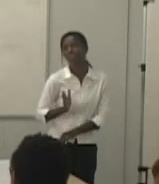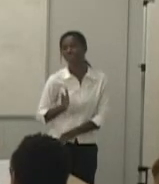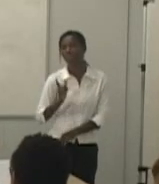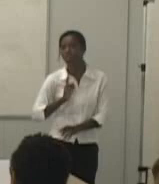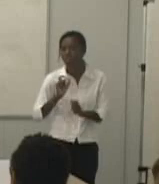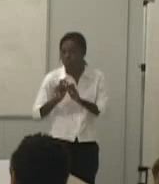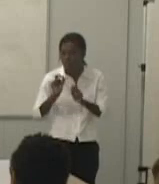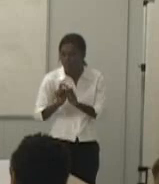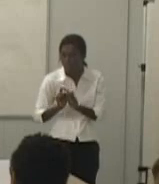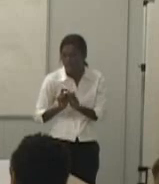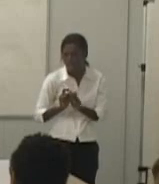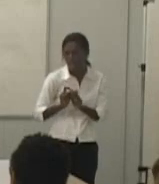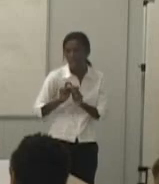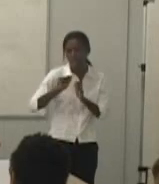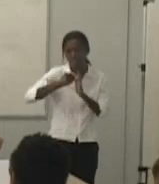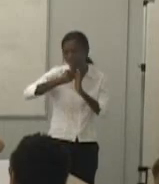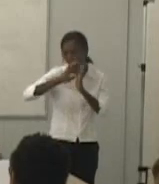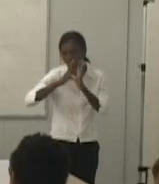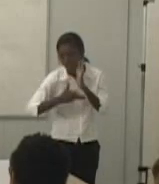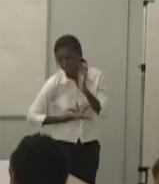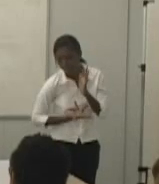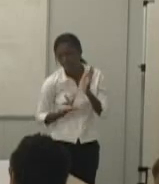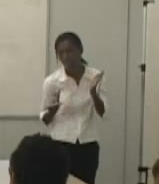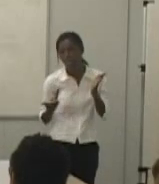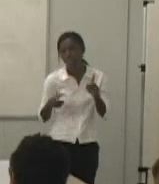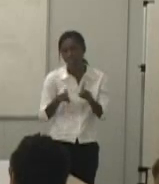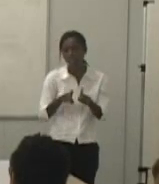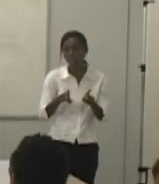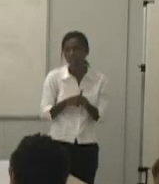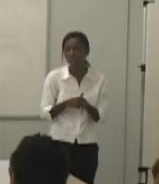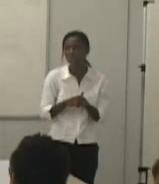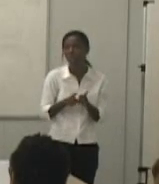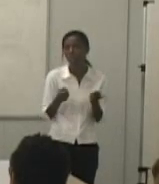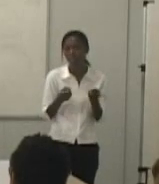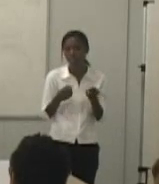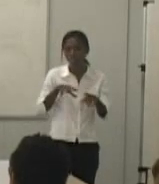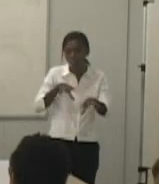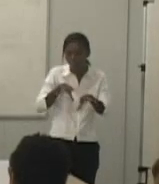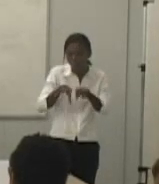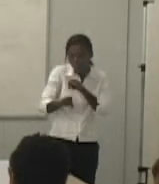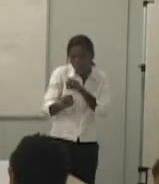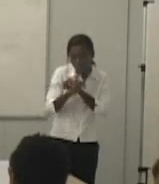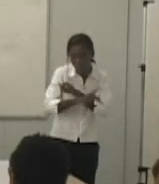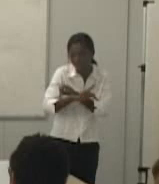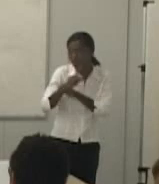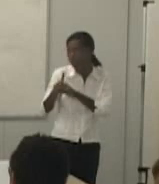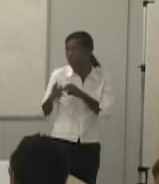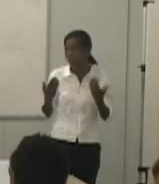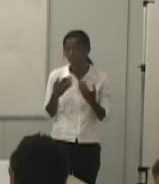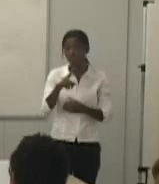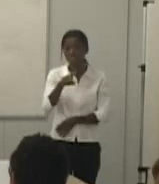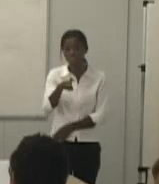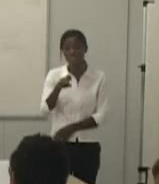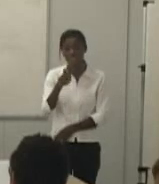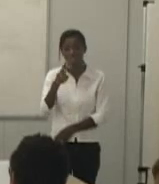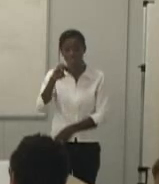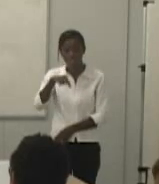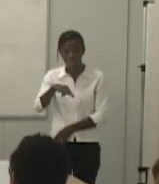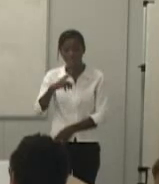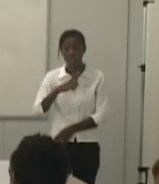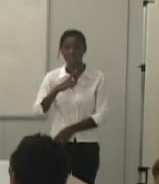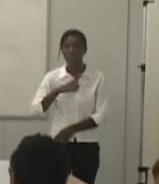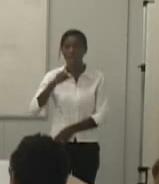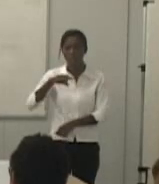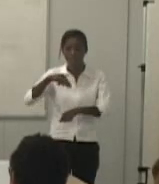atividades eh de eh formação de professores como hoje por exemplo xerem é responsável por um programa de